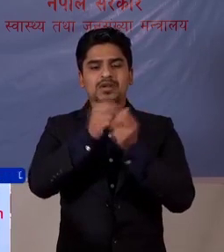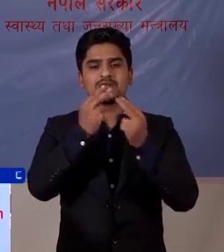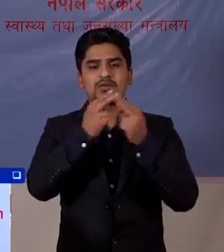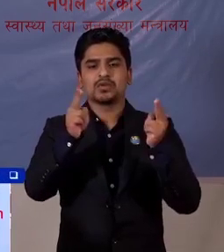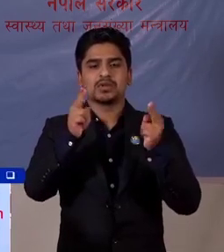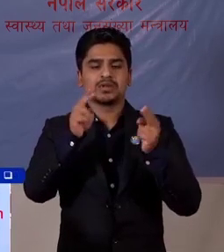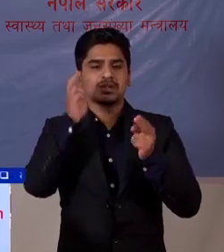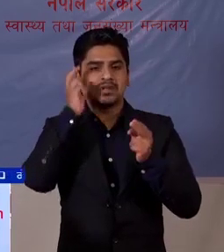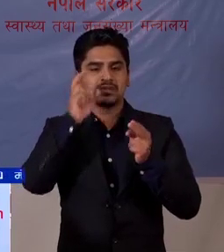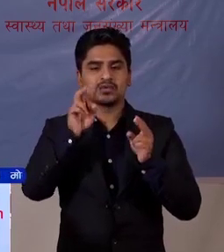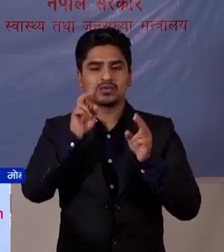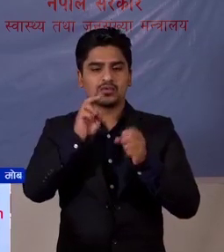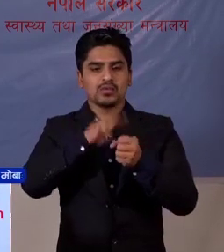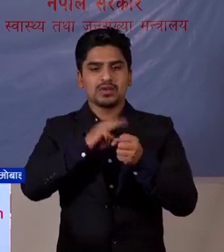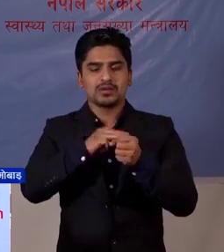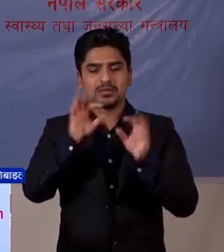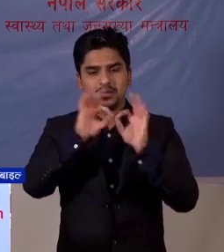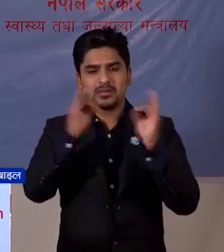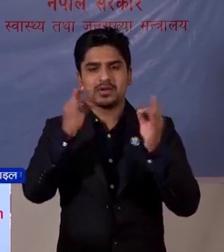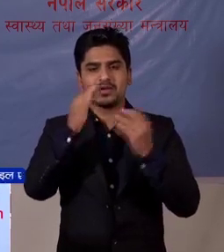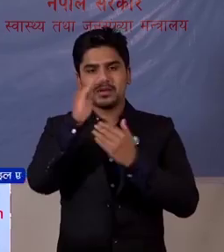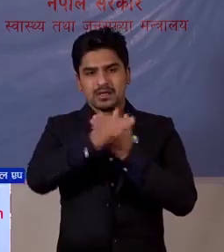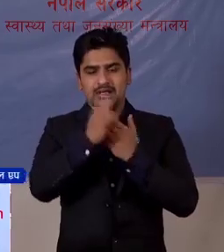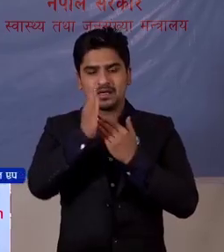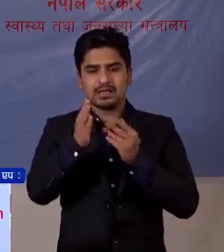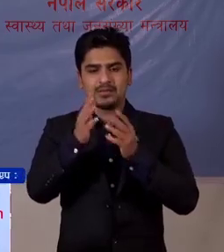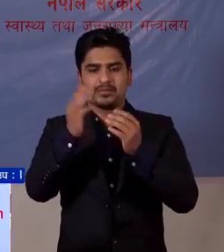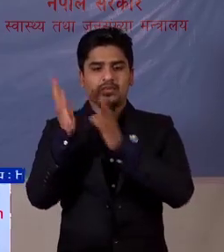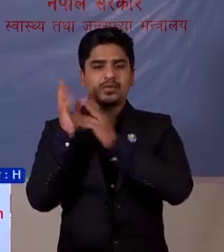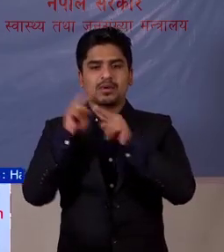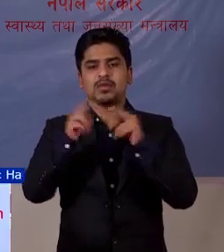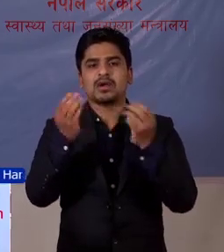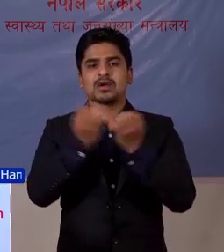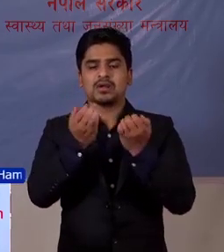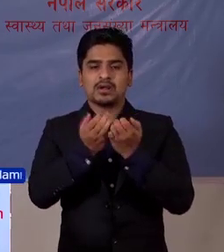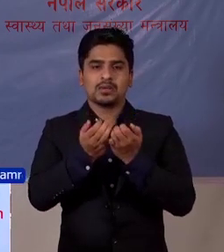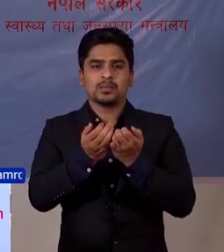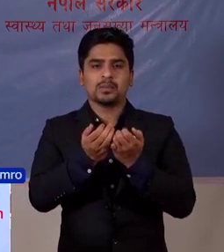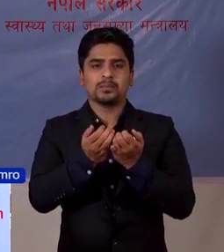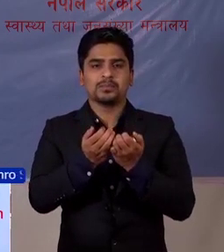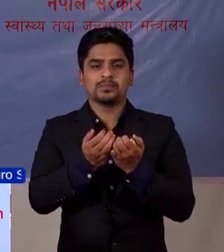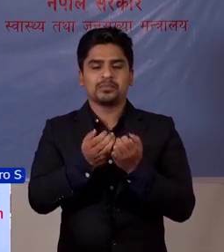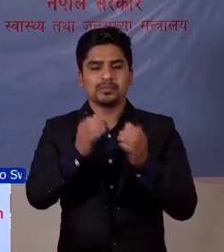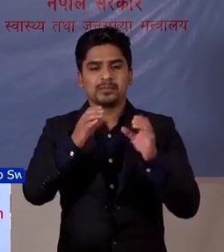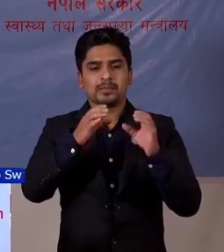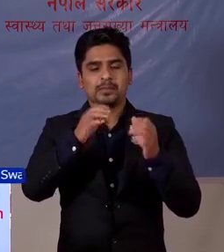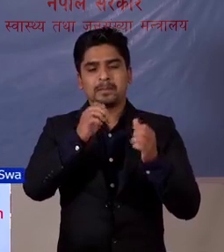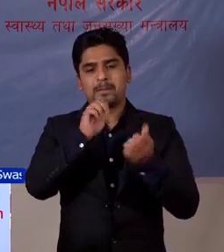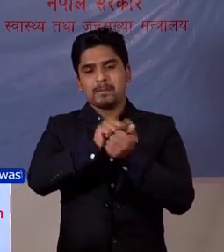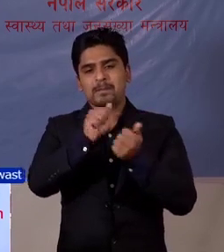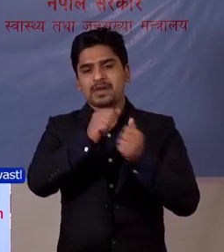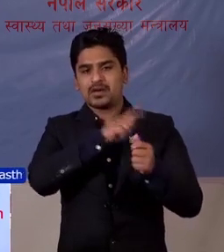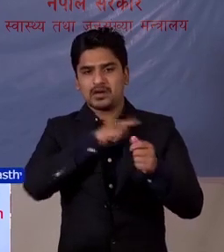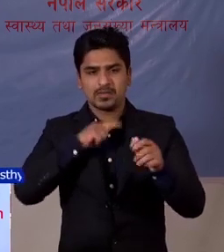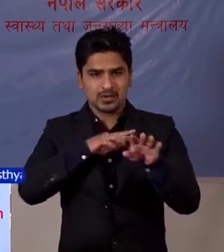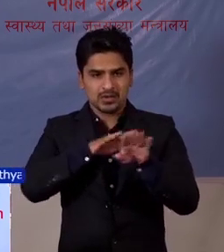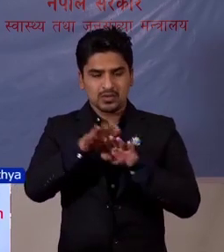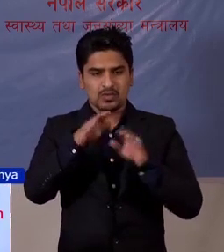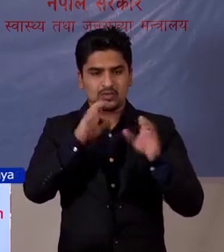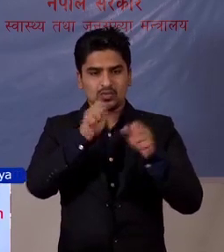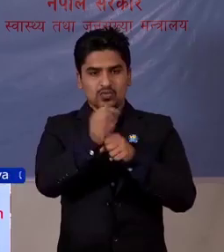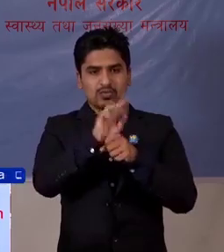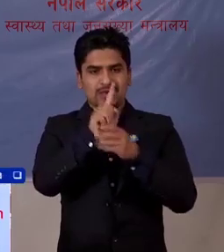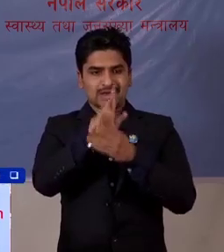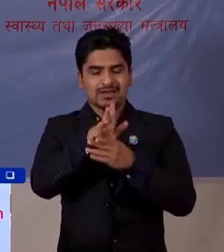दिवसको उपलक्ष्यमा विभिन्न हिसाबले भूमिका निर्वाह गरिराख्नुभएका मिडियाकर्मीहरूलाई यो कोभिड-19 को